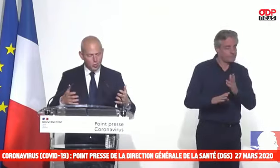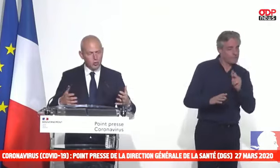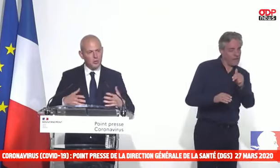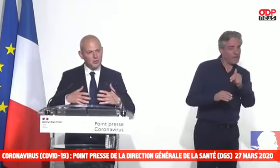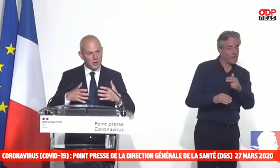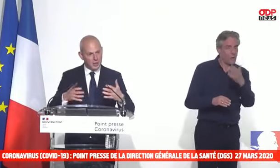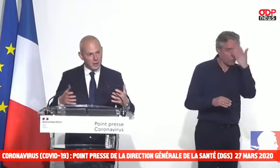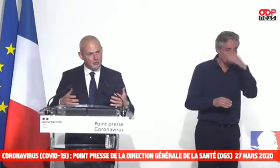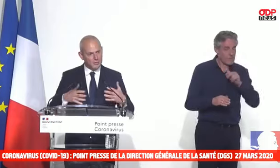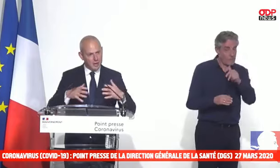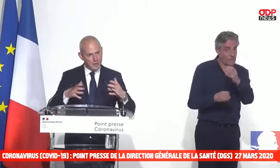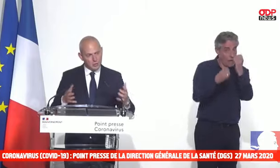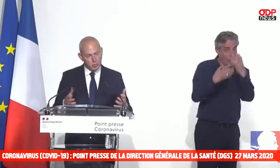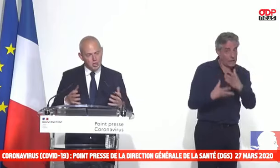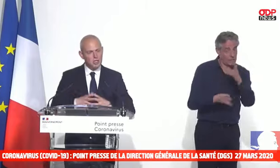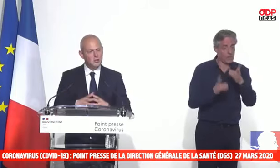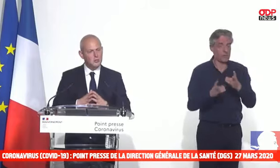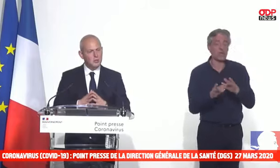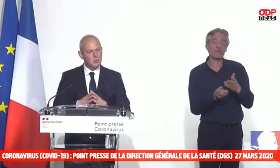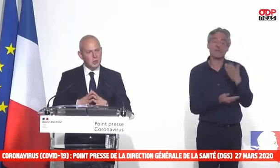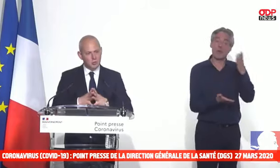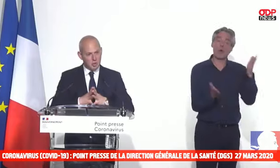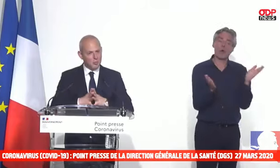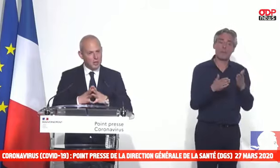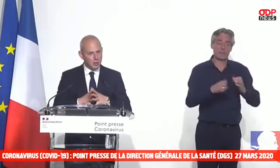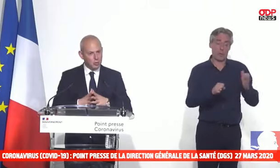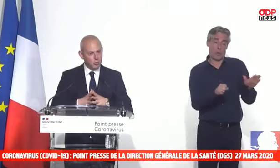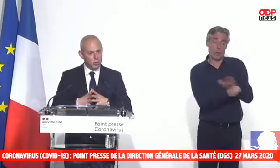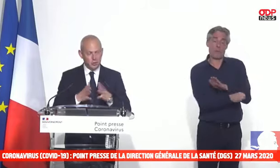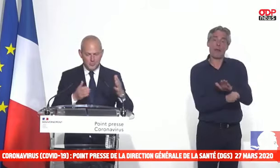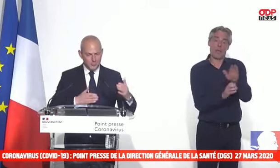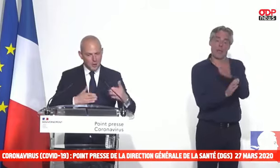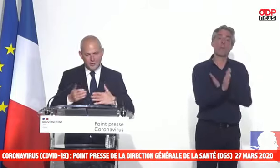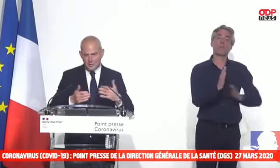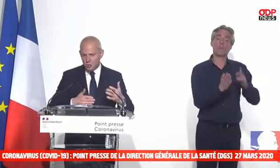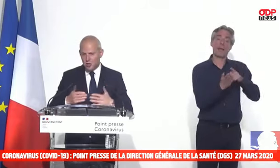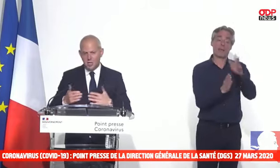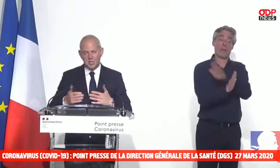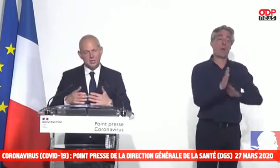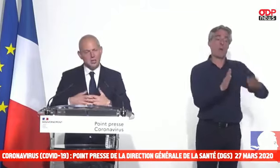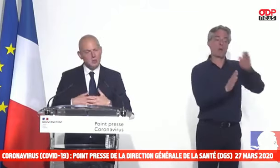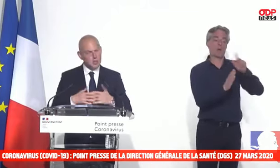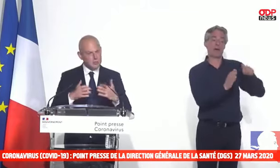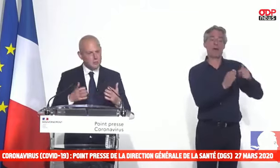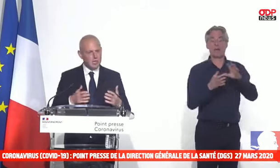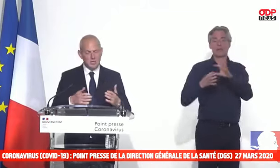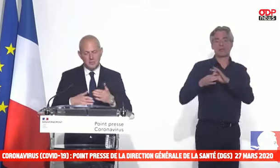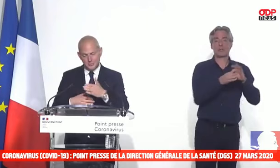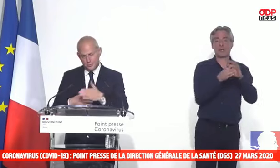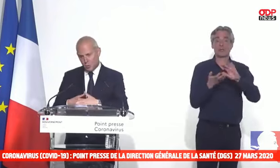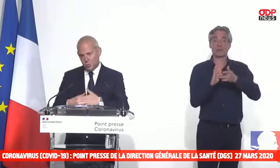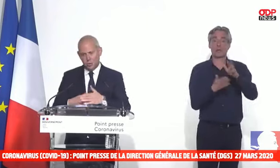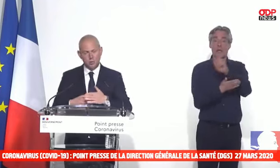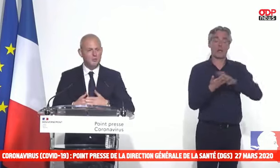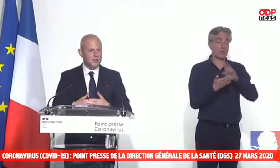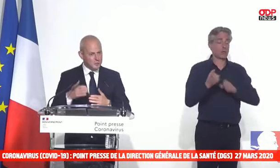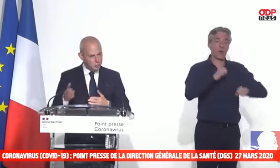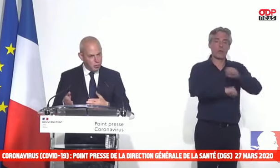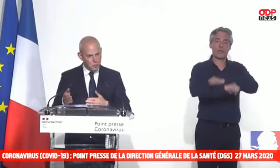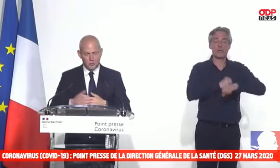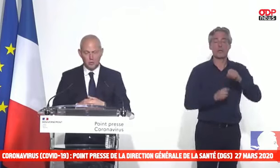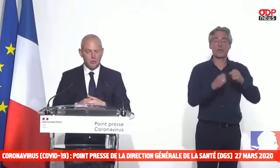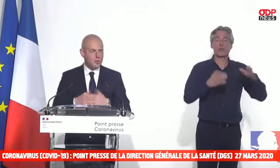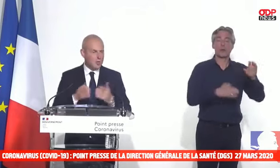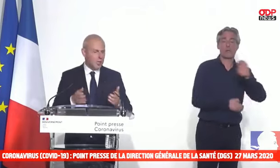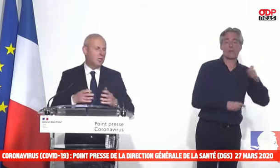on commence à soulager les hôpitaux, notamment de la Grande Couronne, et cette solidarité interrégionale s'organise pour le Grand Est, pour